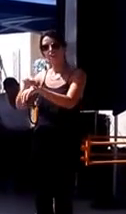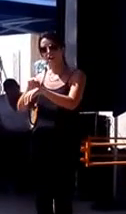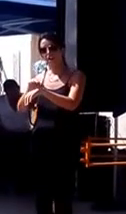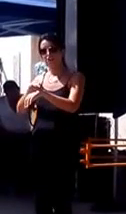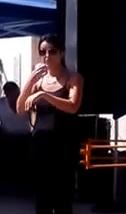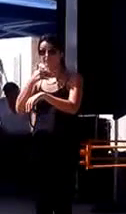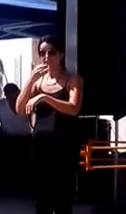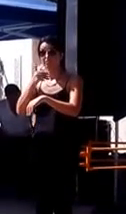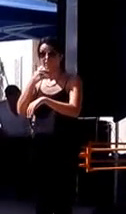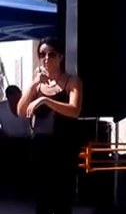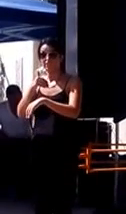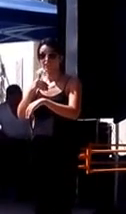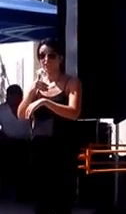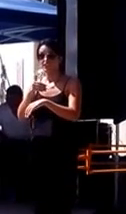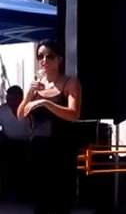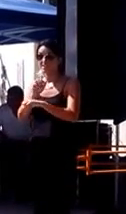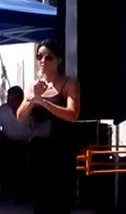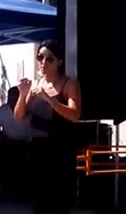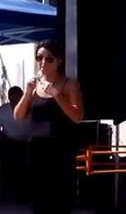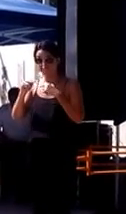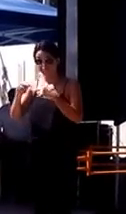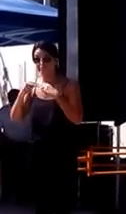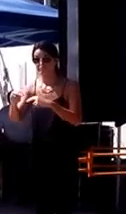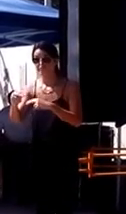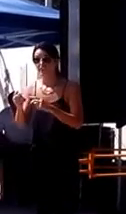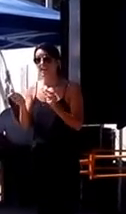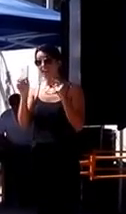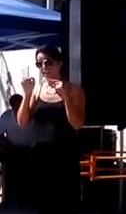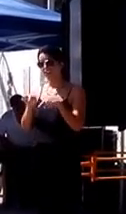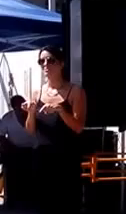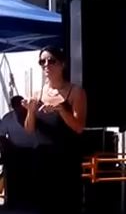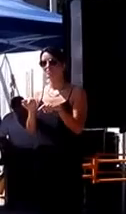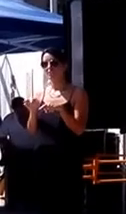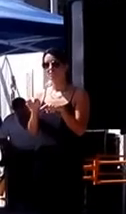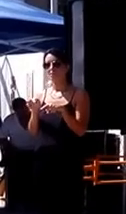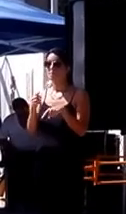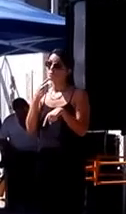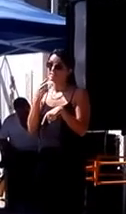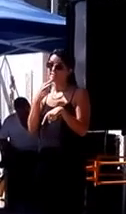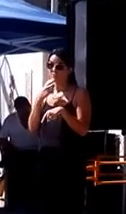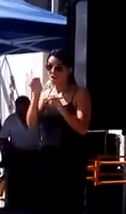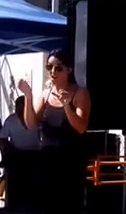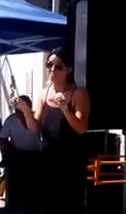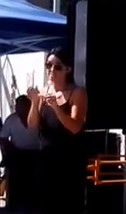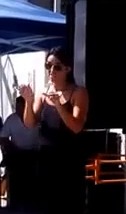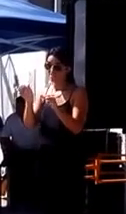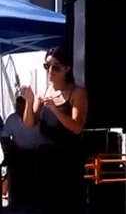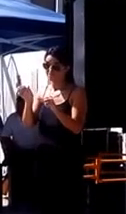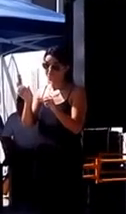entienda esto y que lo solvente. Y eso es la conducción política de la ciudad.